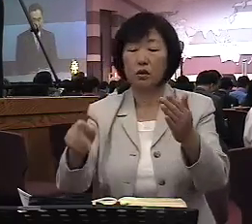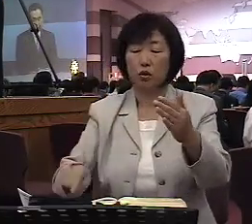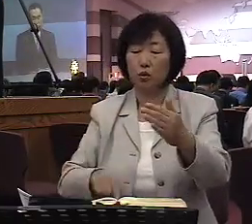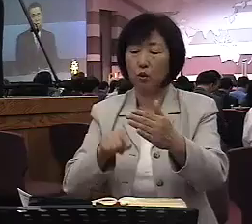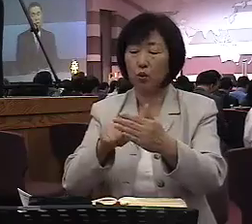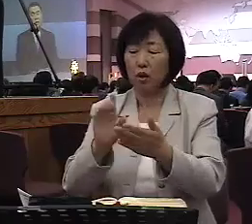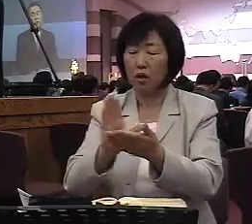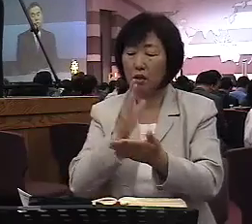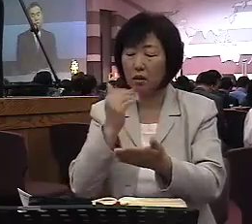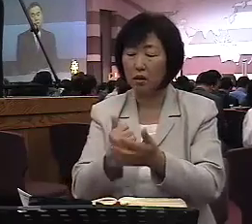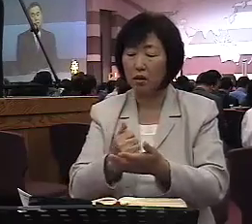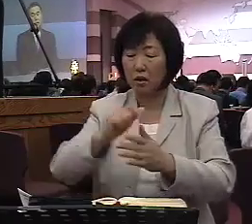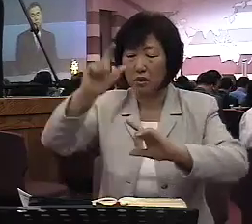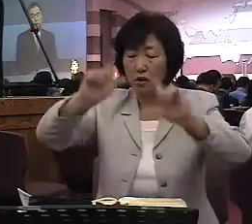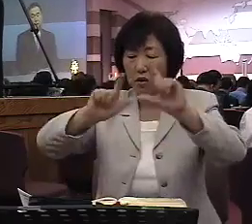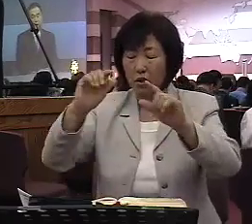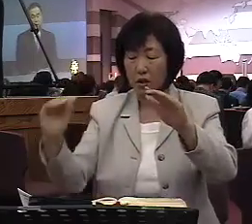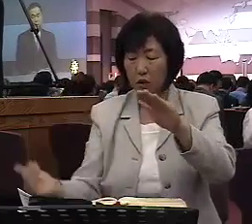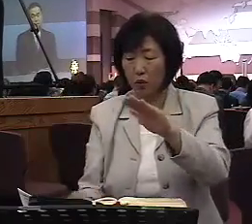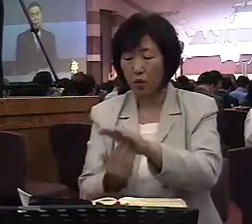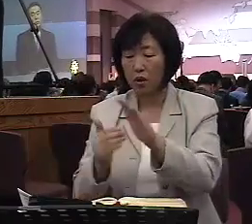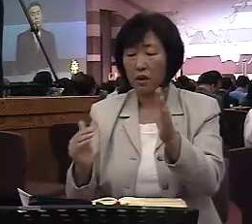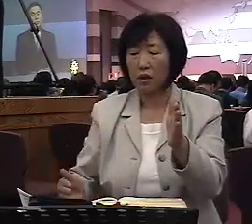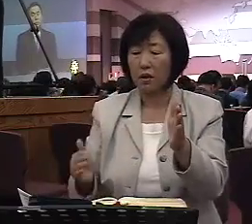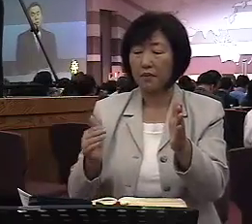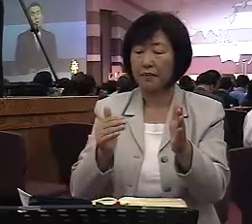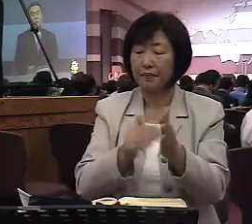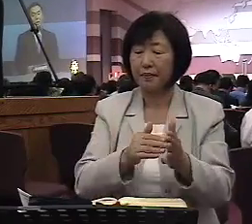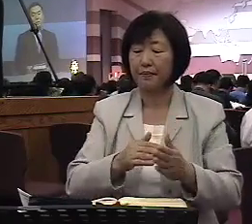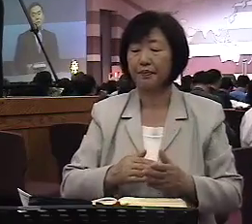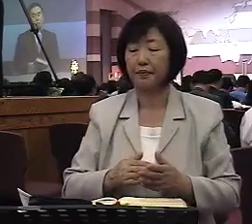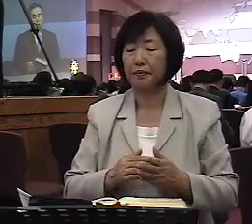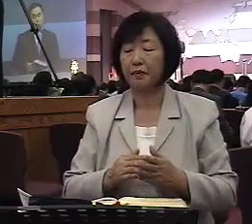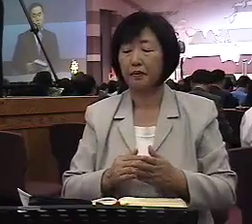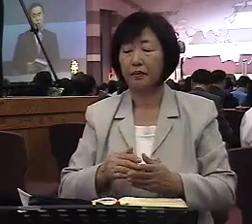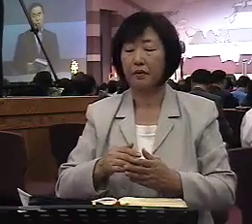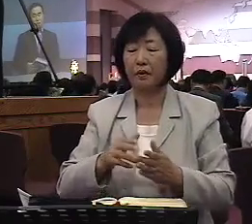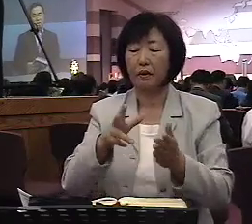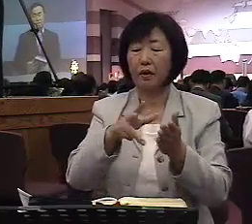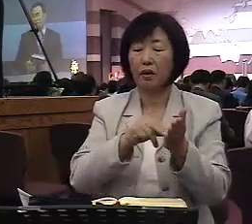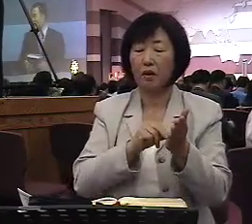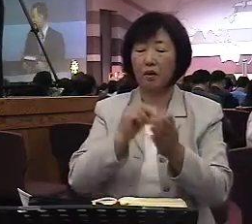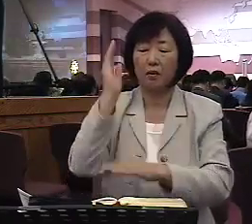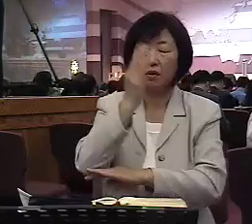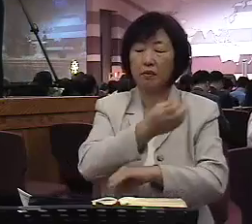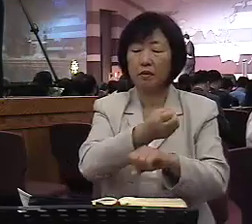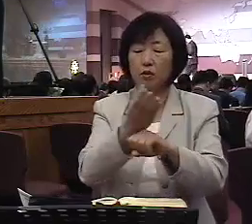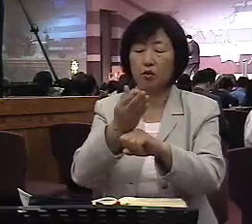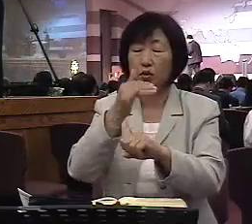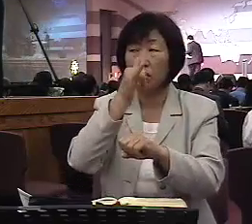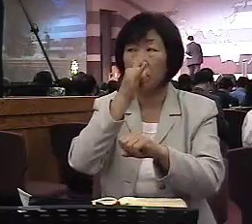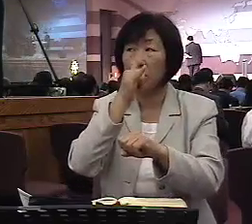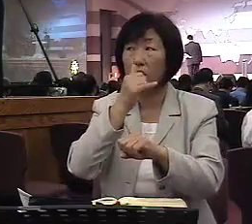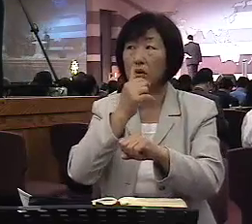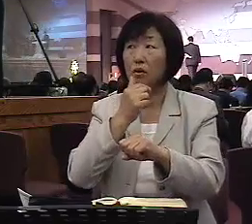속에 그리스도의 형상이 이루기까지 라는 제목으로 말씀을 증거해 주시겠습니다.